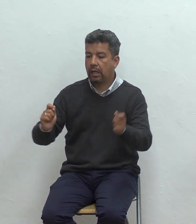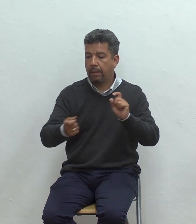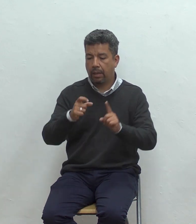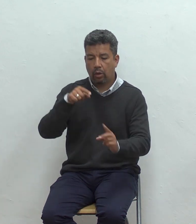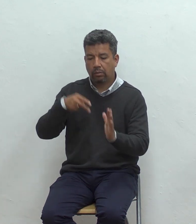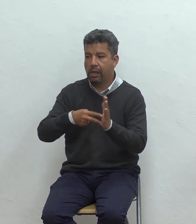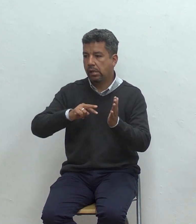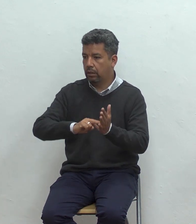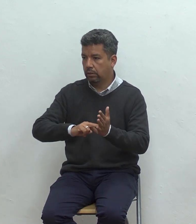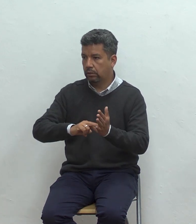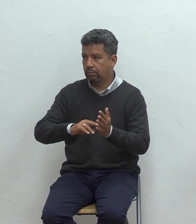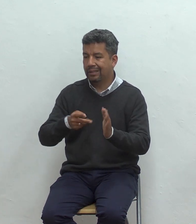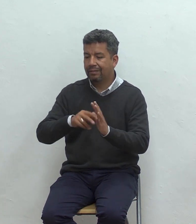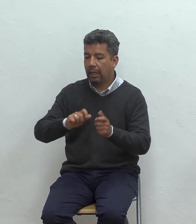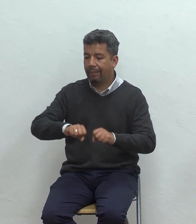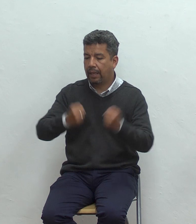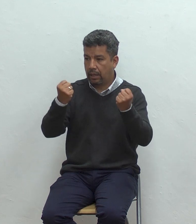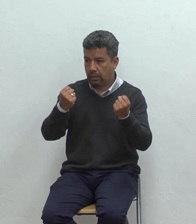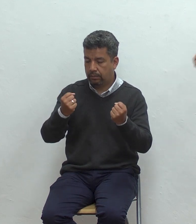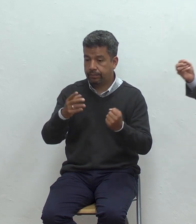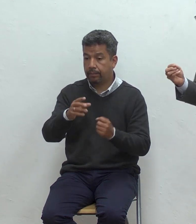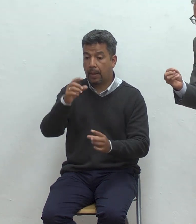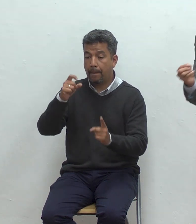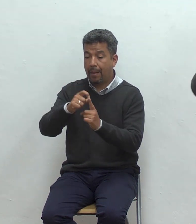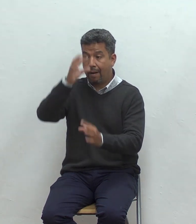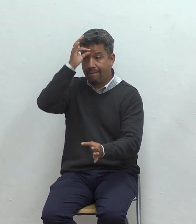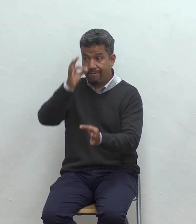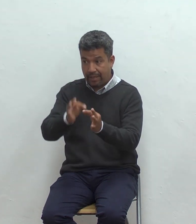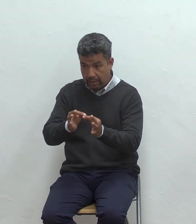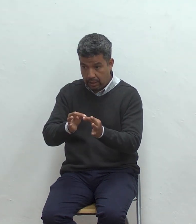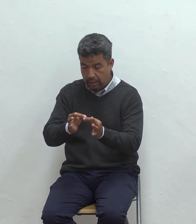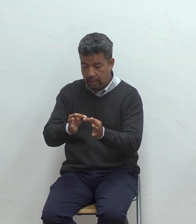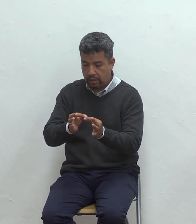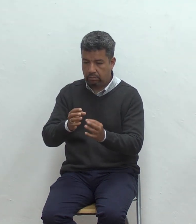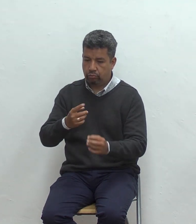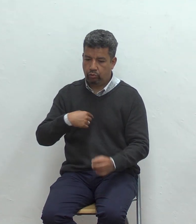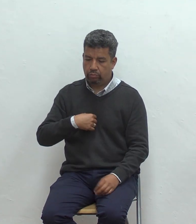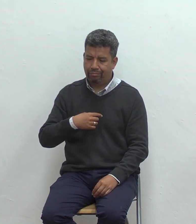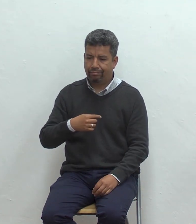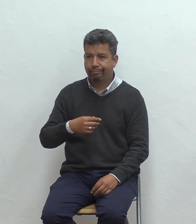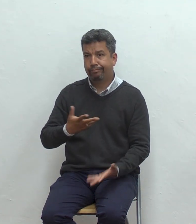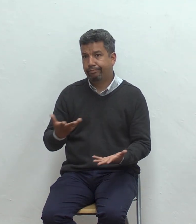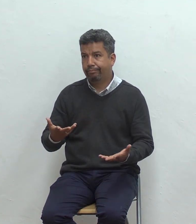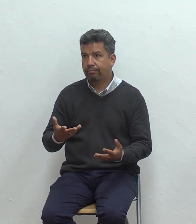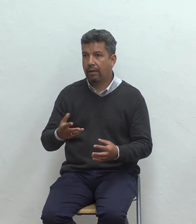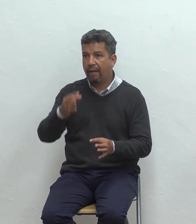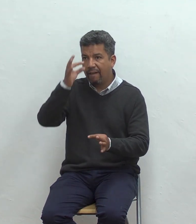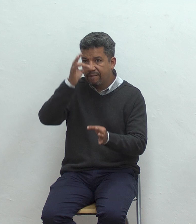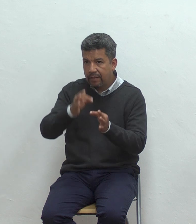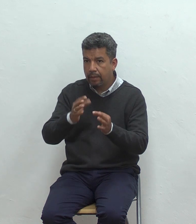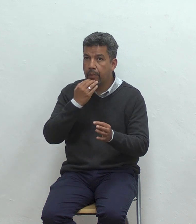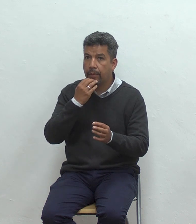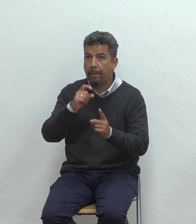Eso es perverso, eso es pervertir. La palabra fe, nosotros tenemos en el español varias palabras que vienen de esa palabra.